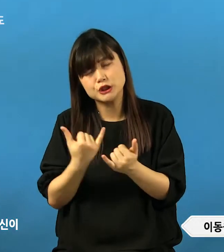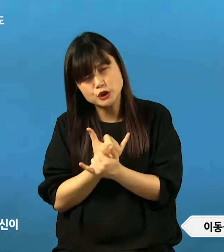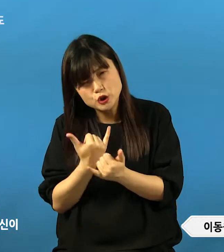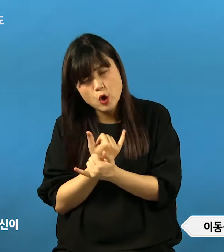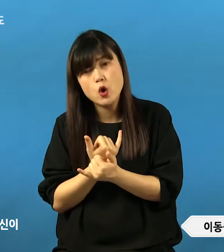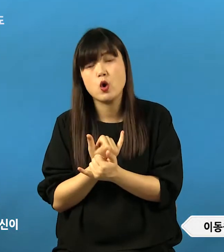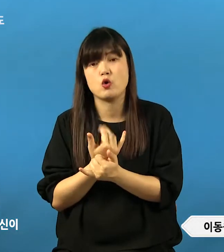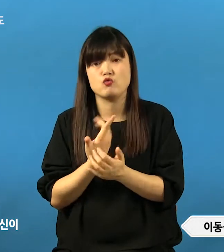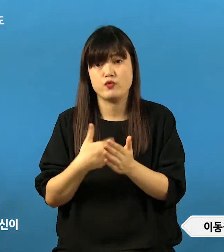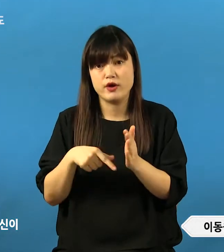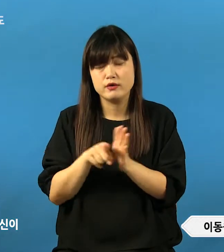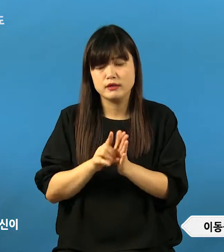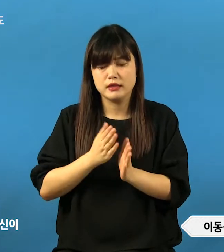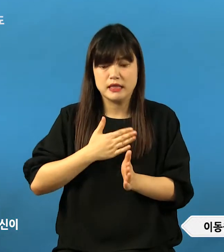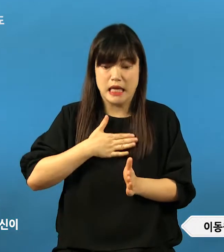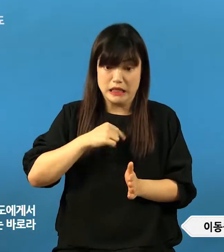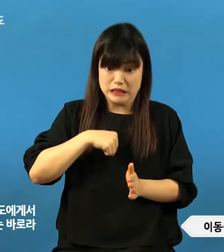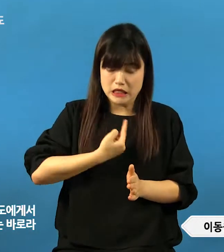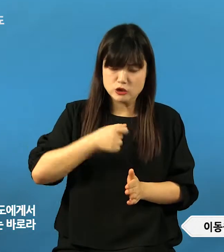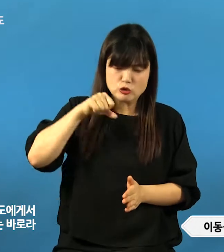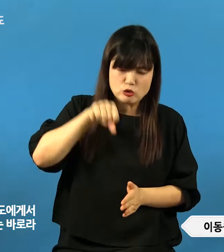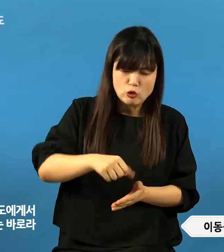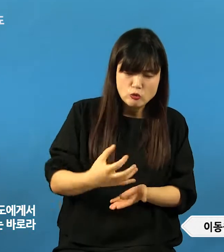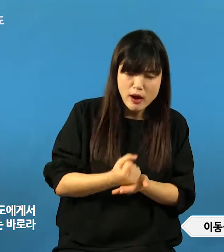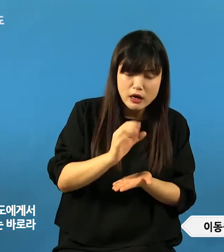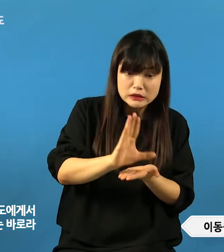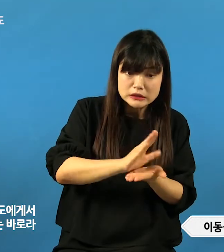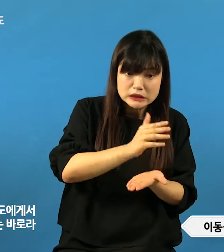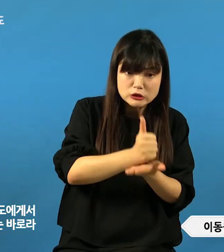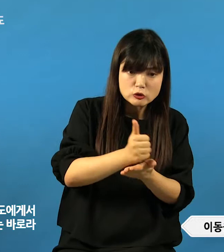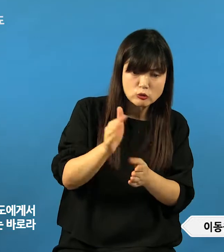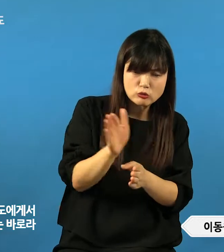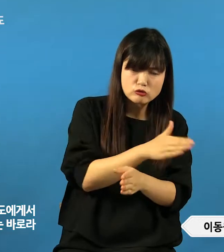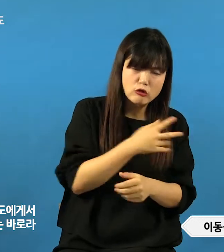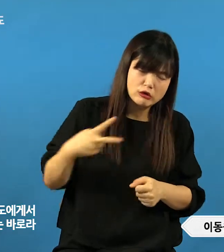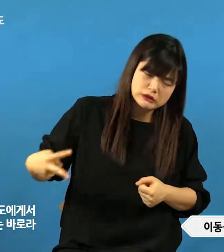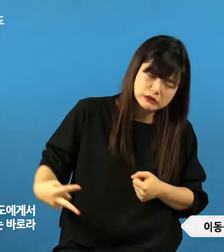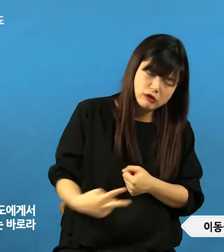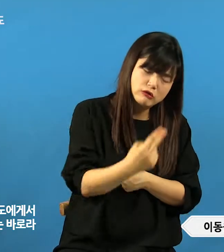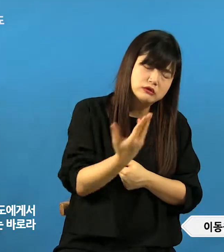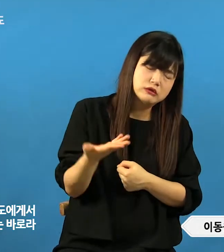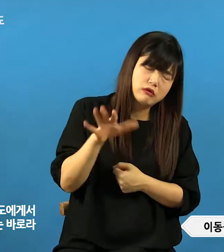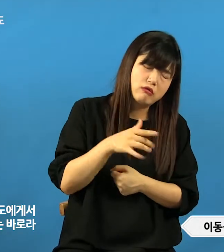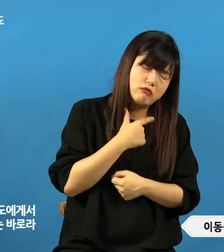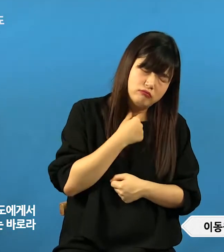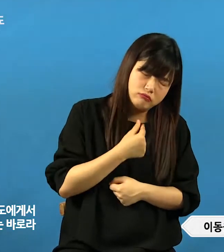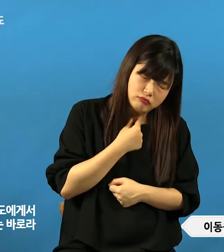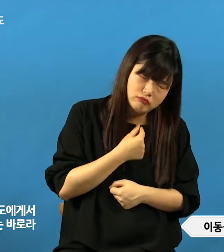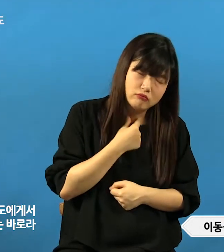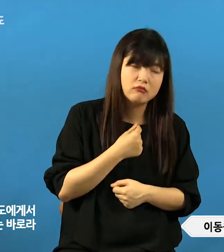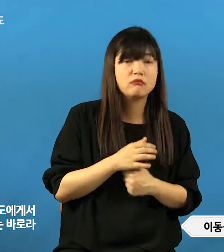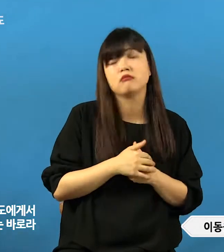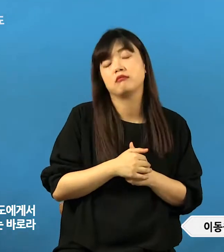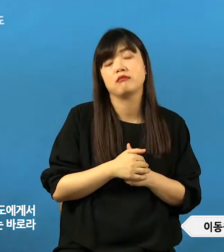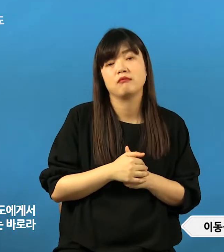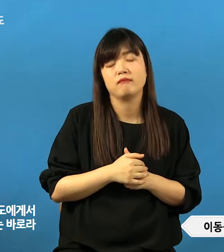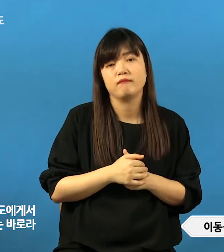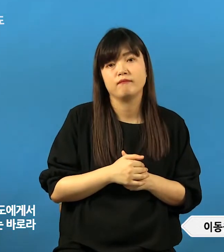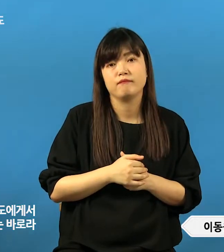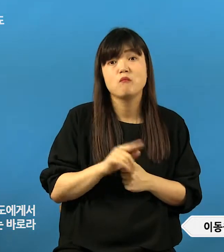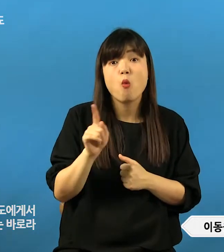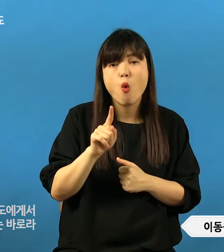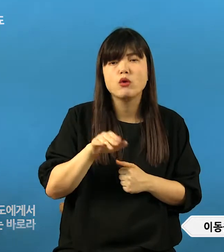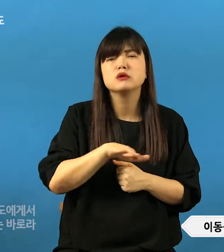친척을 위하여 내 자신이 저주를 받아 그리스도에게서 끊어질지라도 원하는 것.